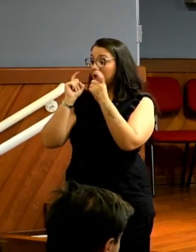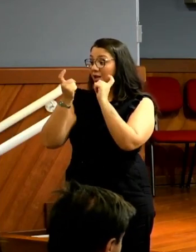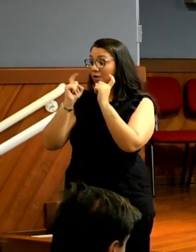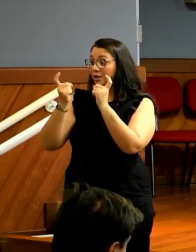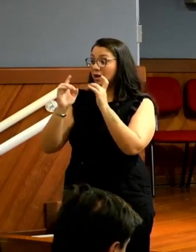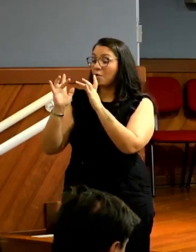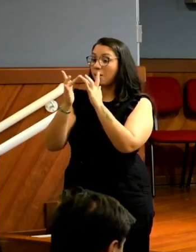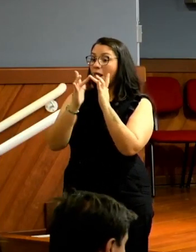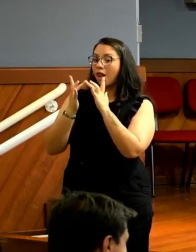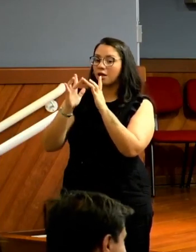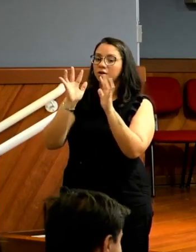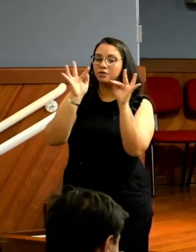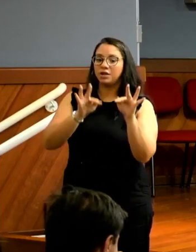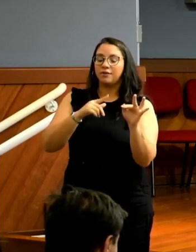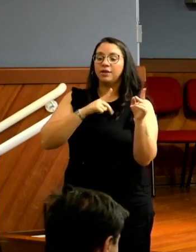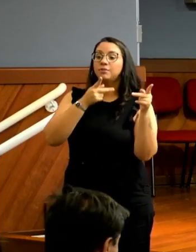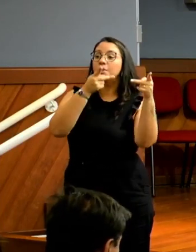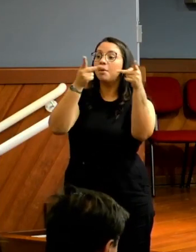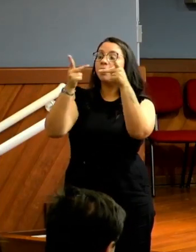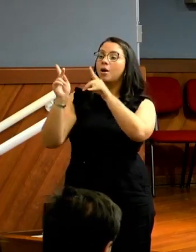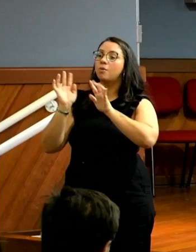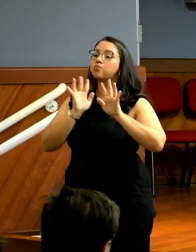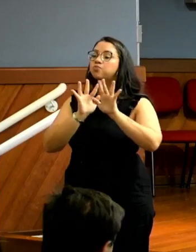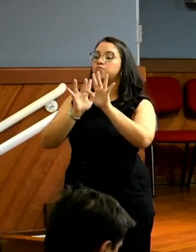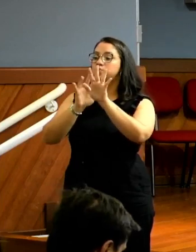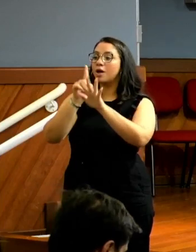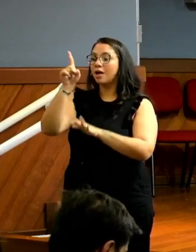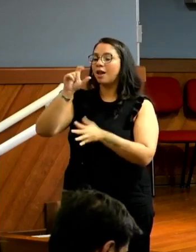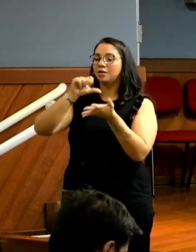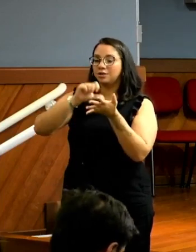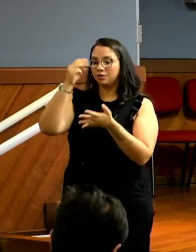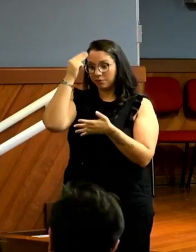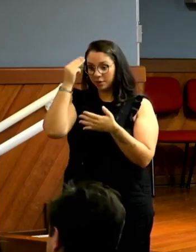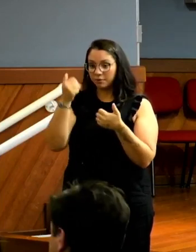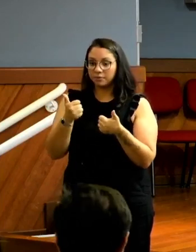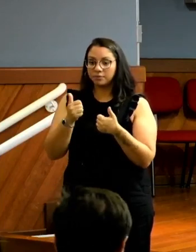rede. E no final a gente vai fazer uma visita guiada lá no CMU, tá bom?